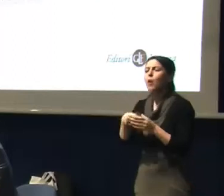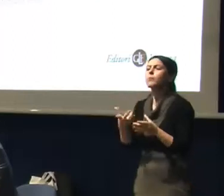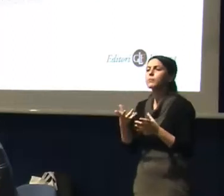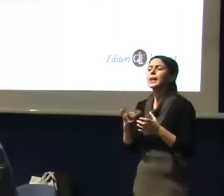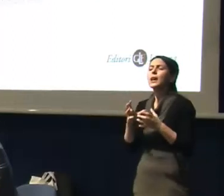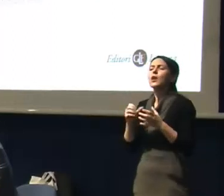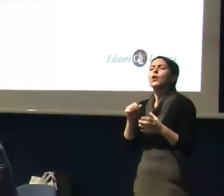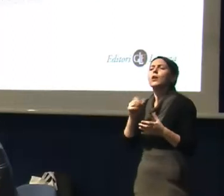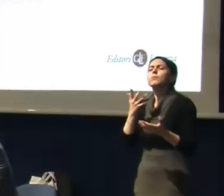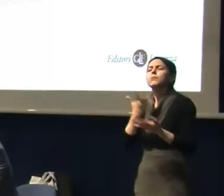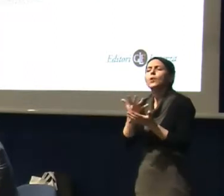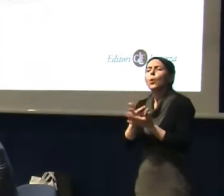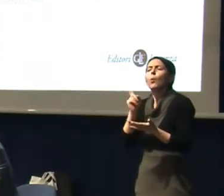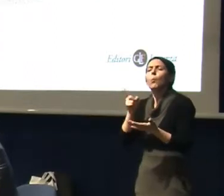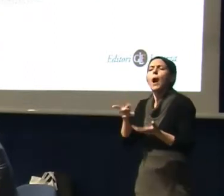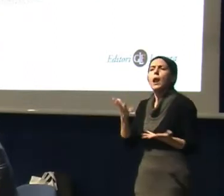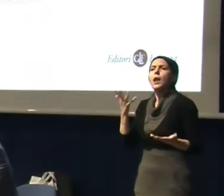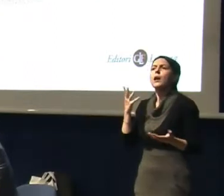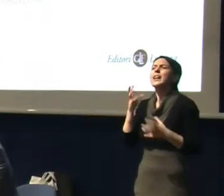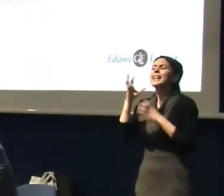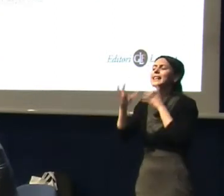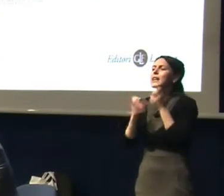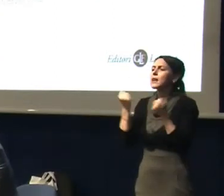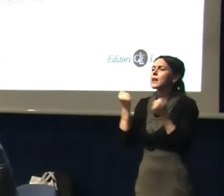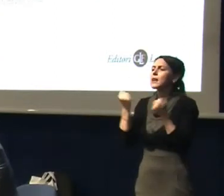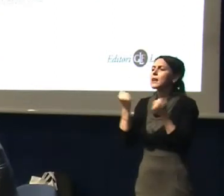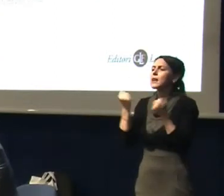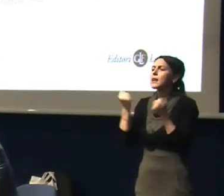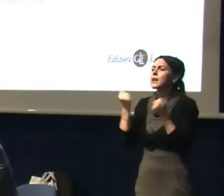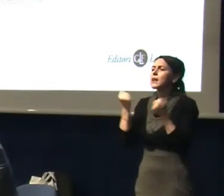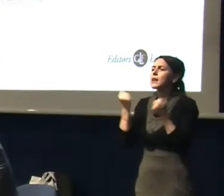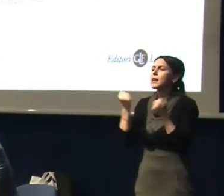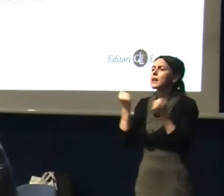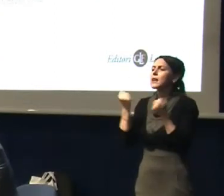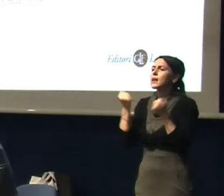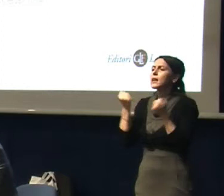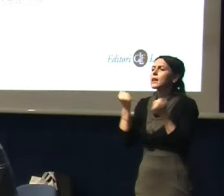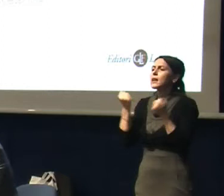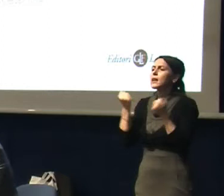in corso nei media tradizionali e leo